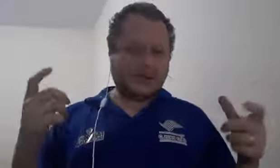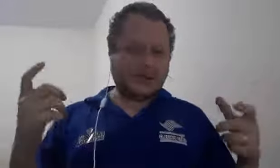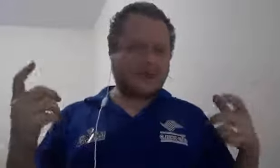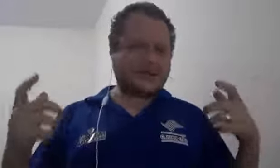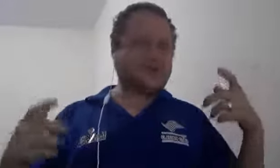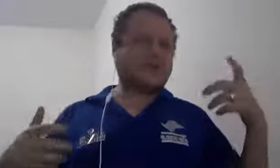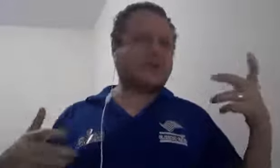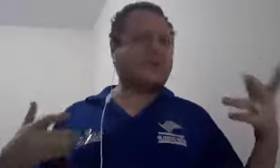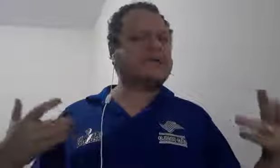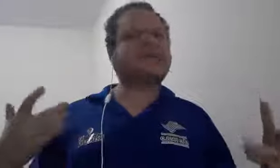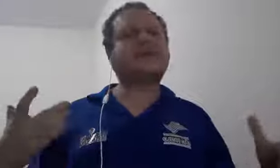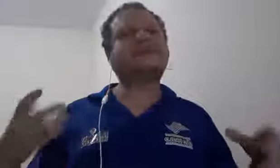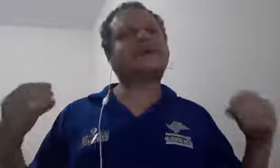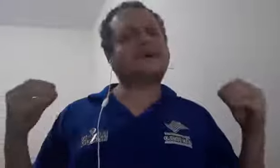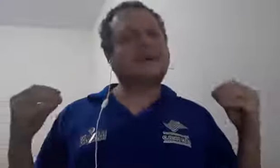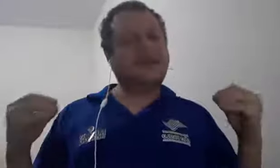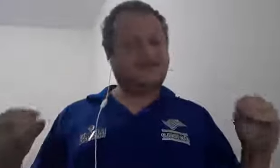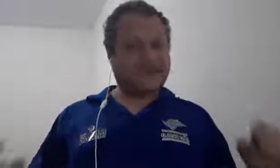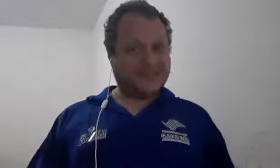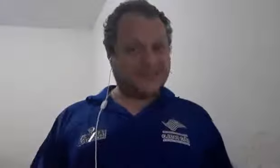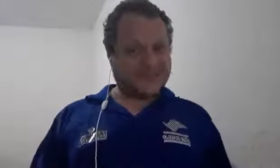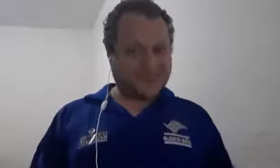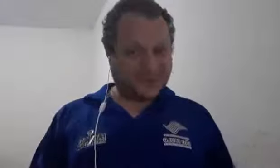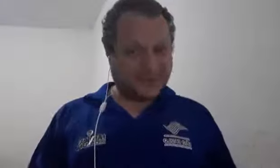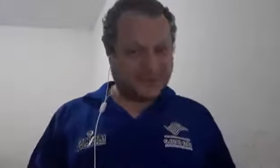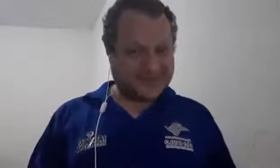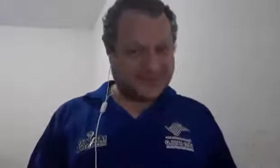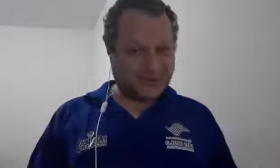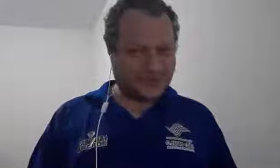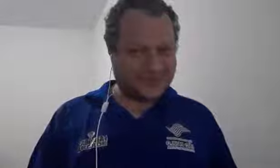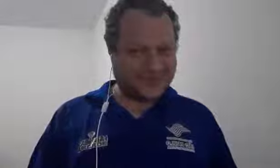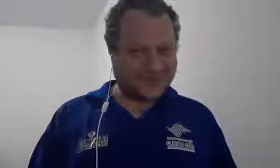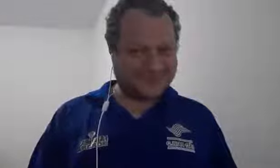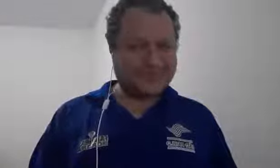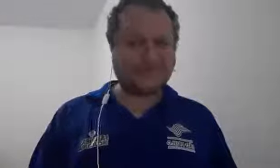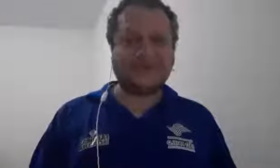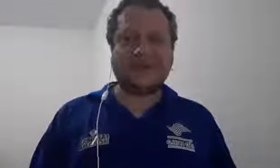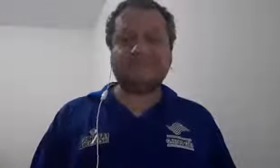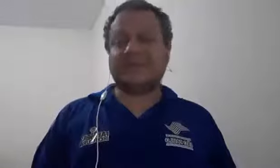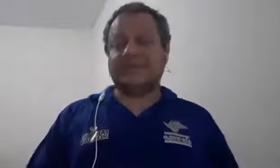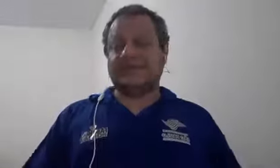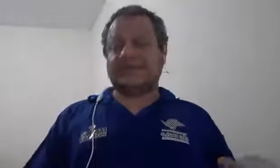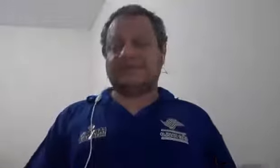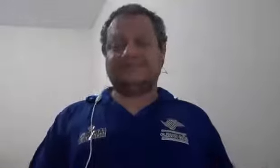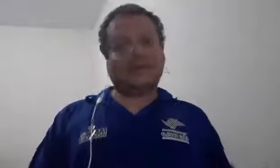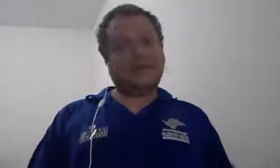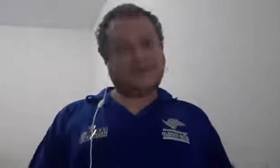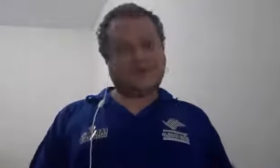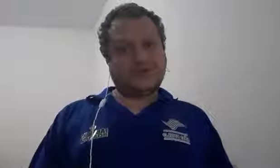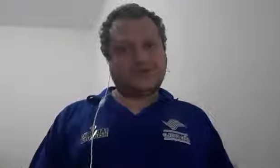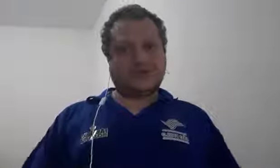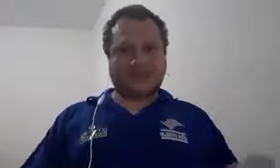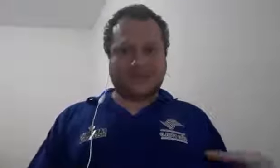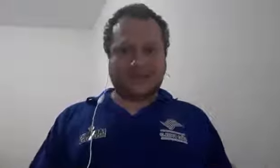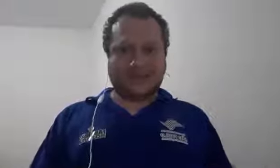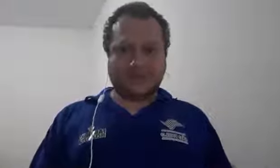numa rotação um pouco mais lenta. E vai dar tudo certo no aprendizado de vocês. Tudo bem? Então, é isso, gente.